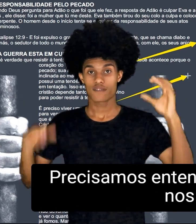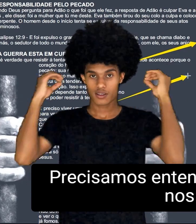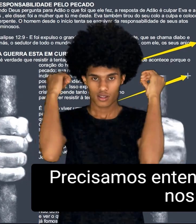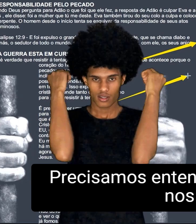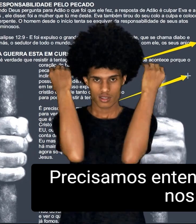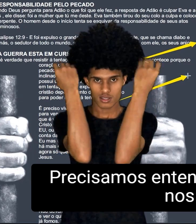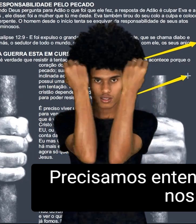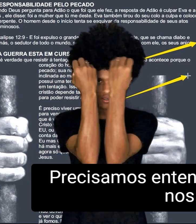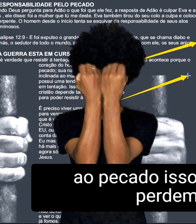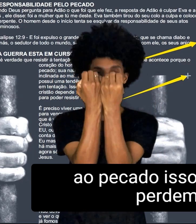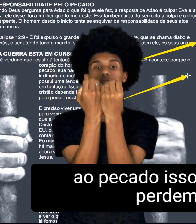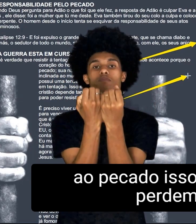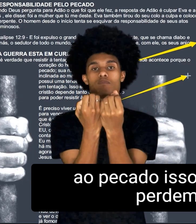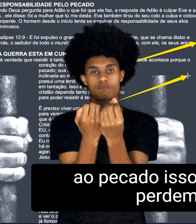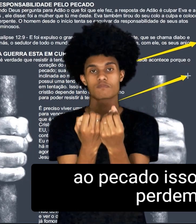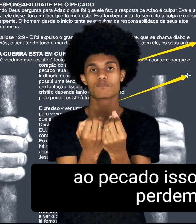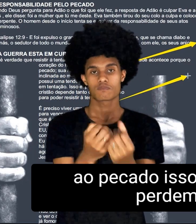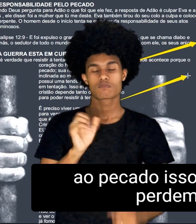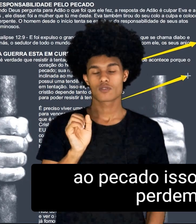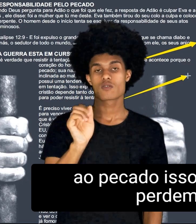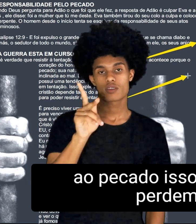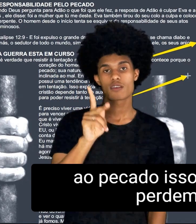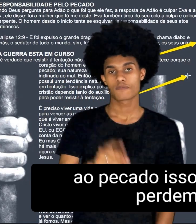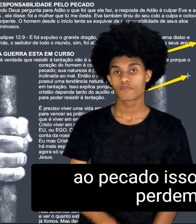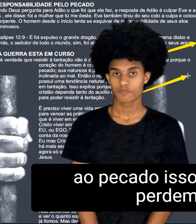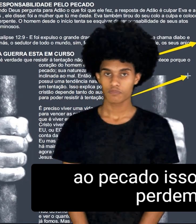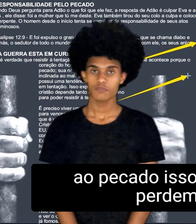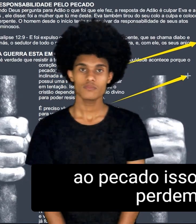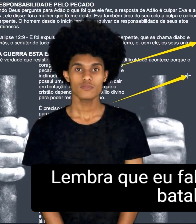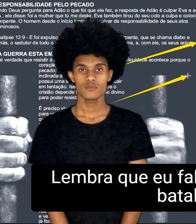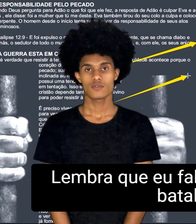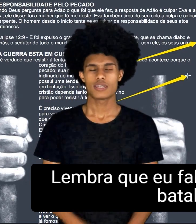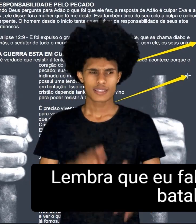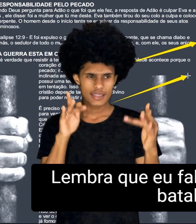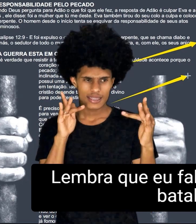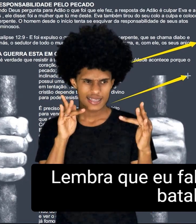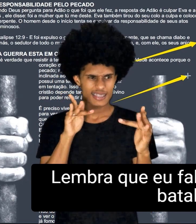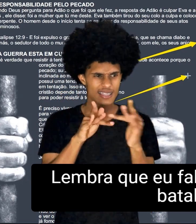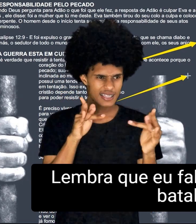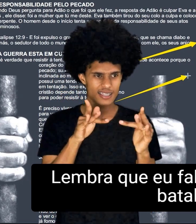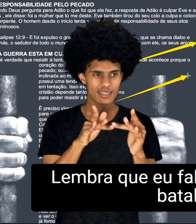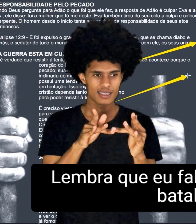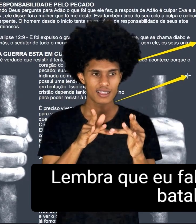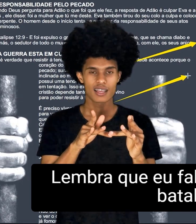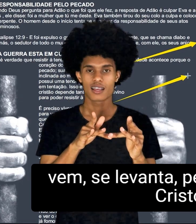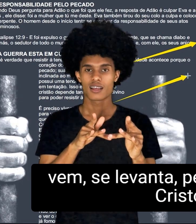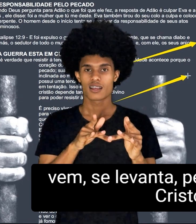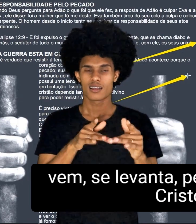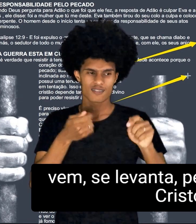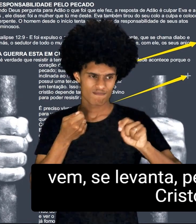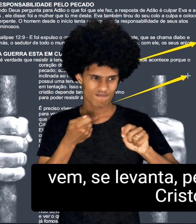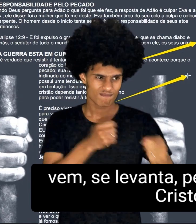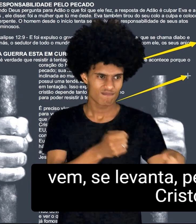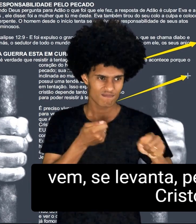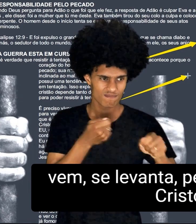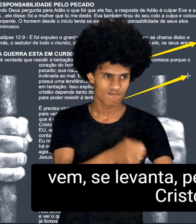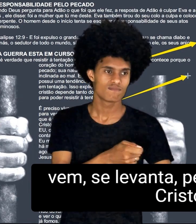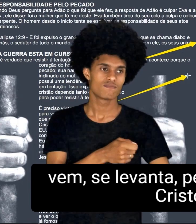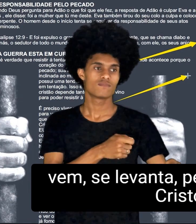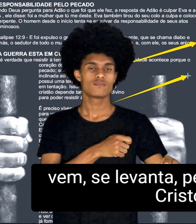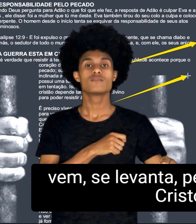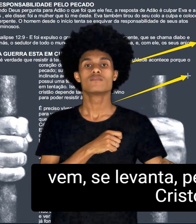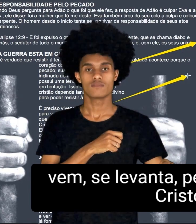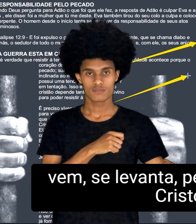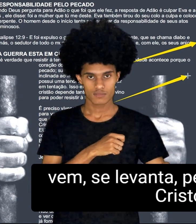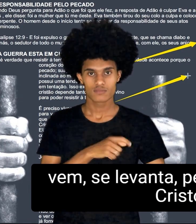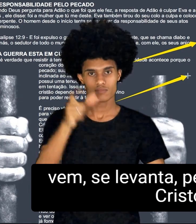algum momento nós sucumbirmos ao pecado, isso não quer dizer que nós perdemos toda a guerra. Lembra que eu falei? Se você perder uma batalha, meu irmão, vence, levanta, pede